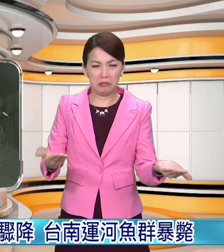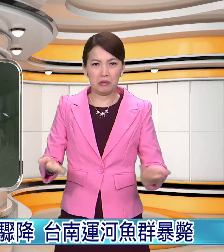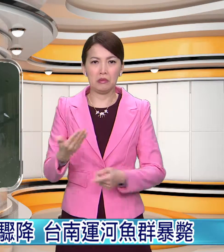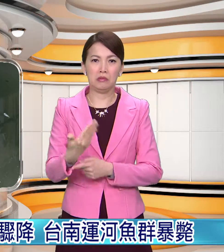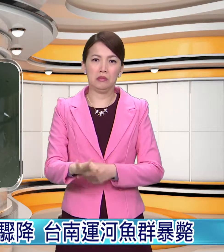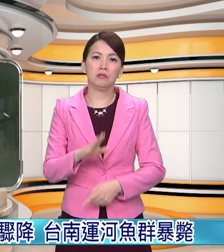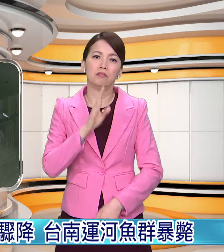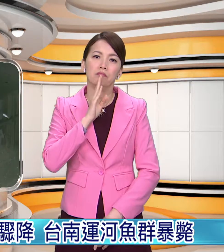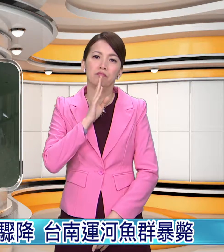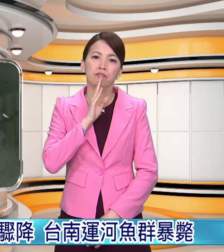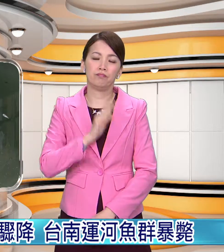亡。